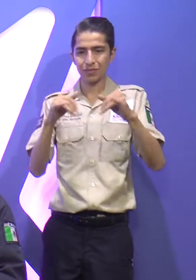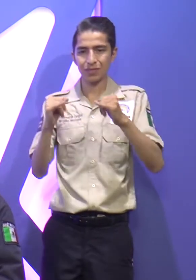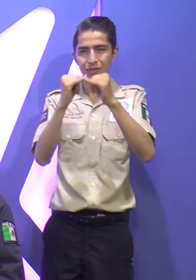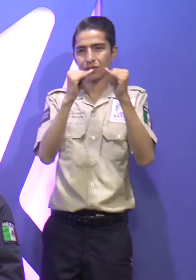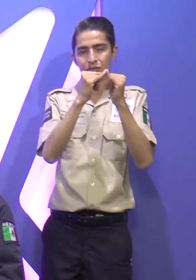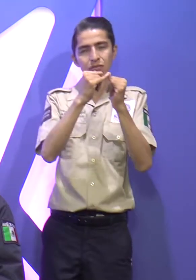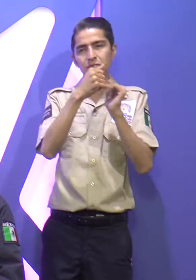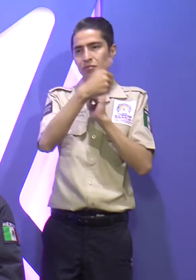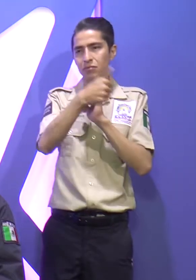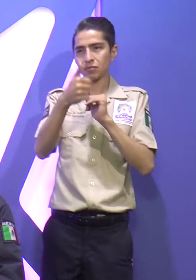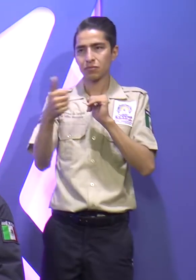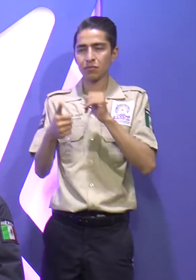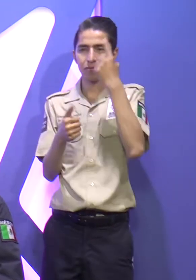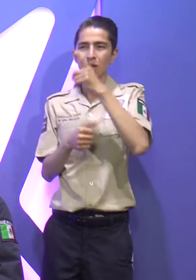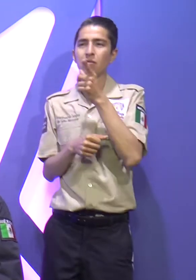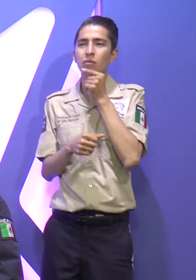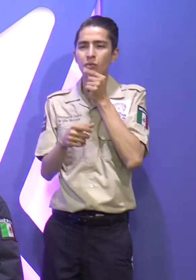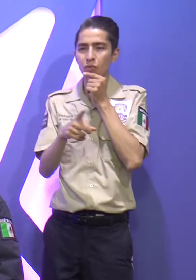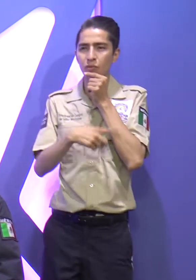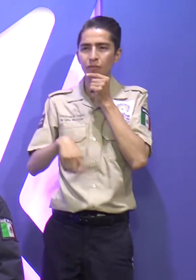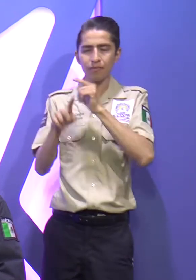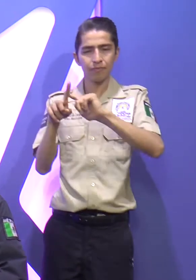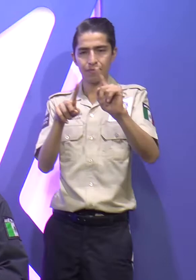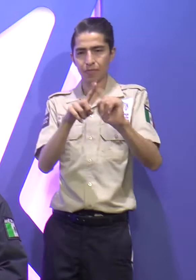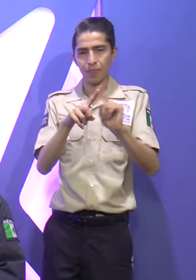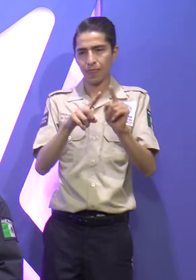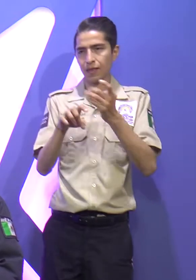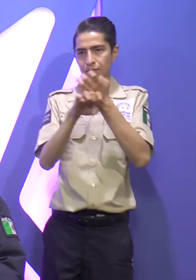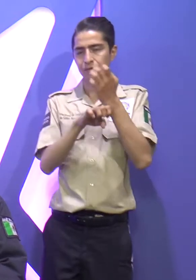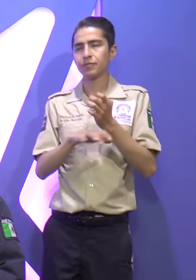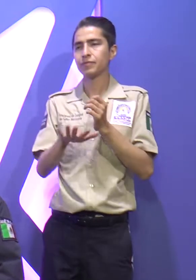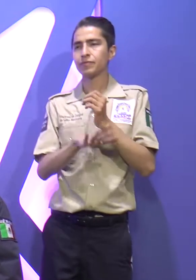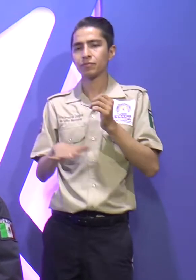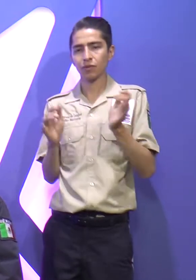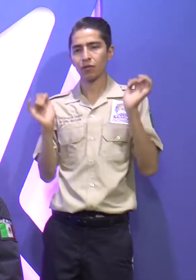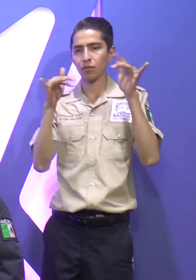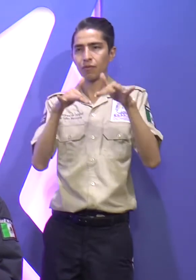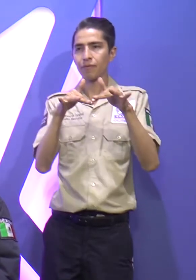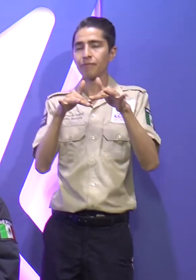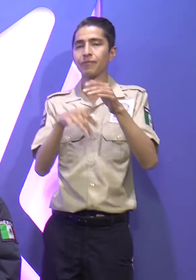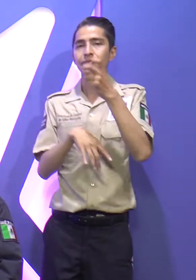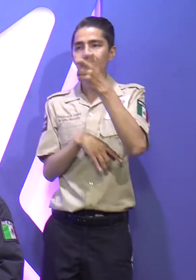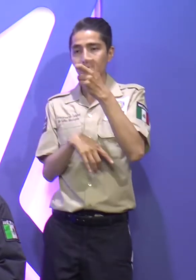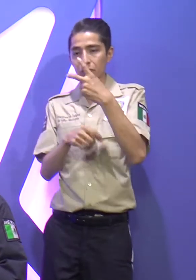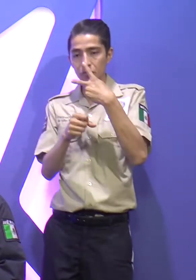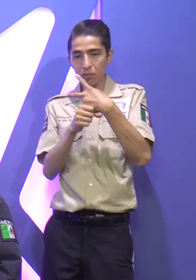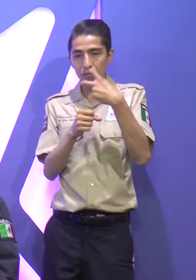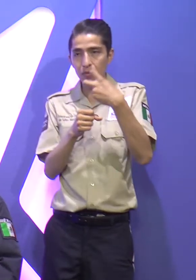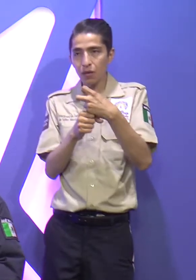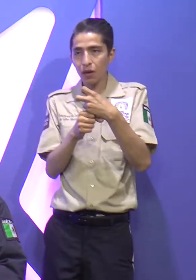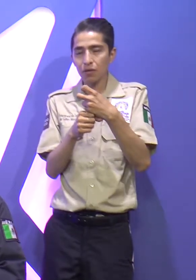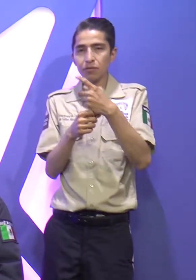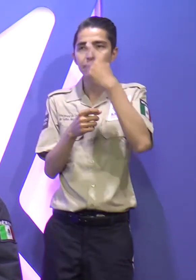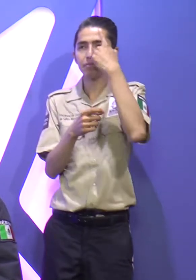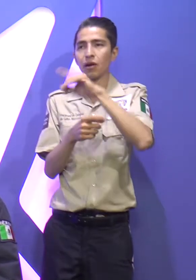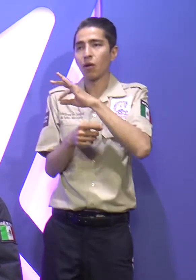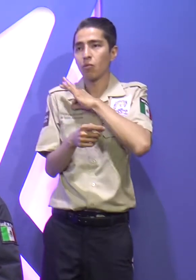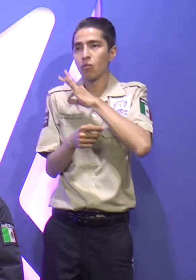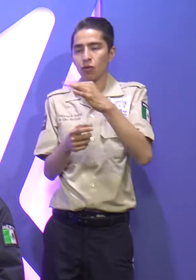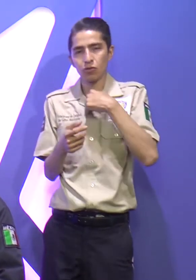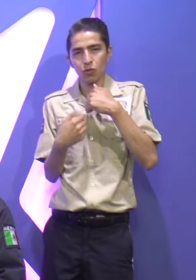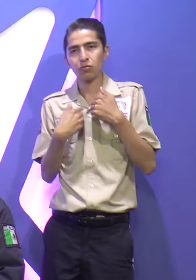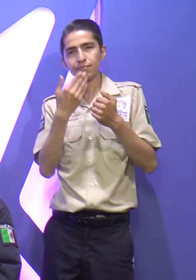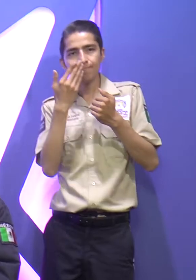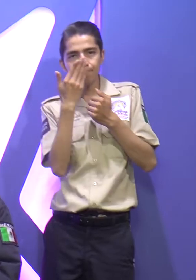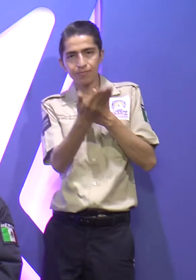los diferentes institutos de formación policial. Pues bueno, en ese momento se hace la invitación para poder nosotros